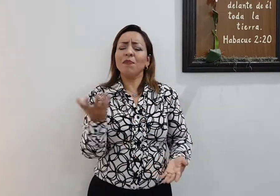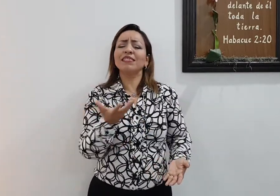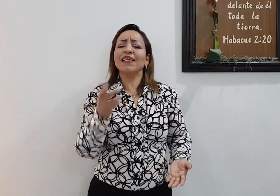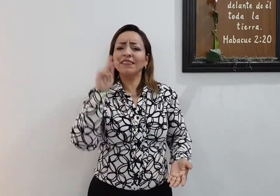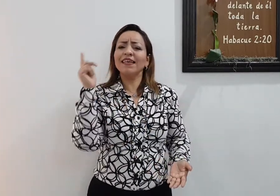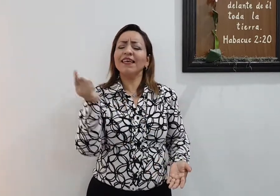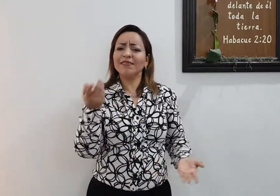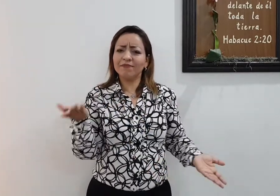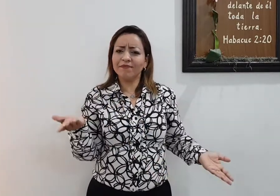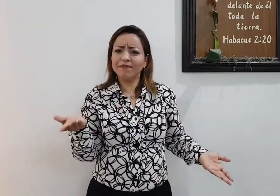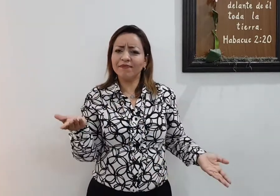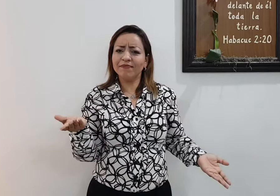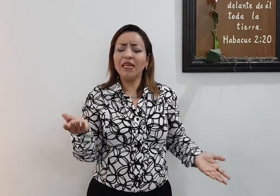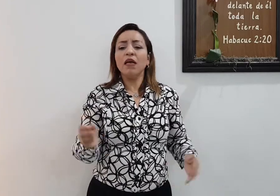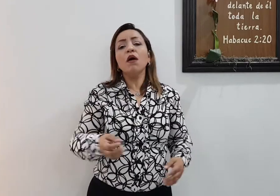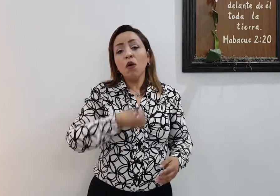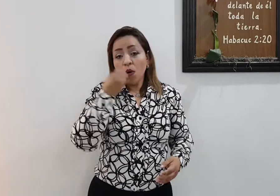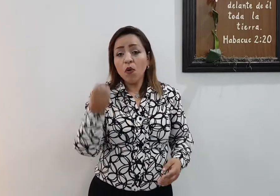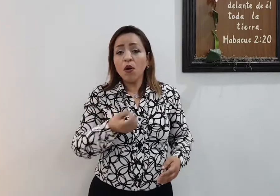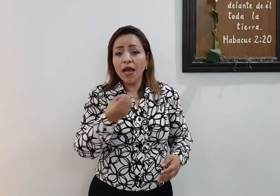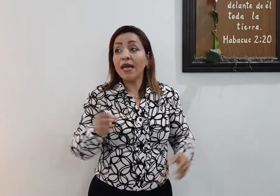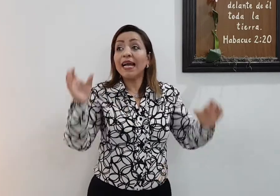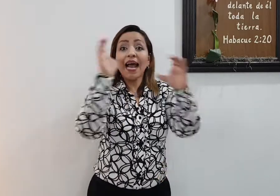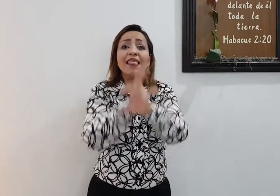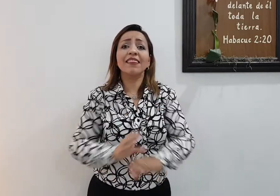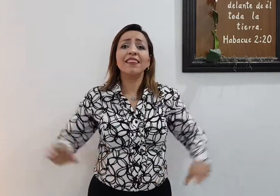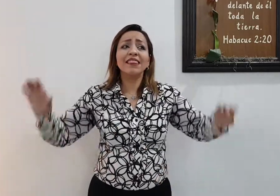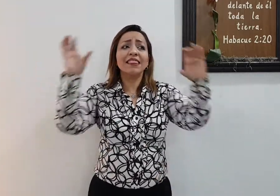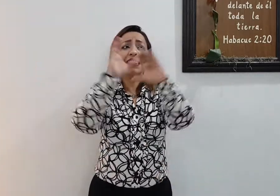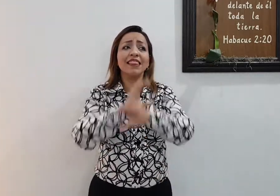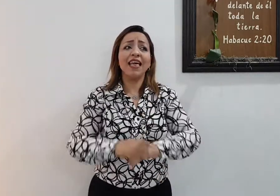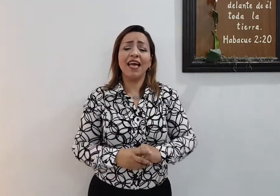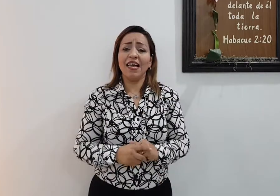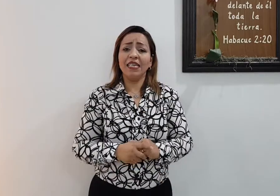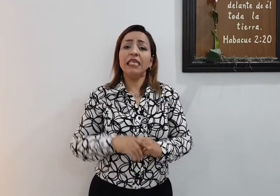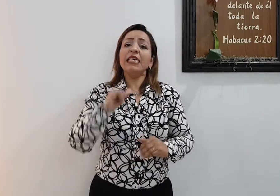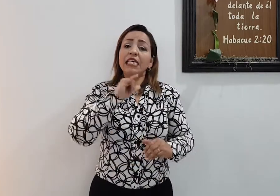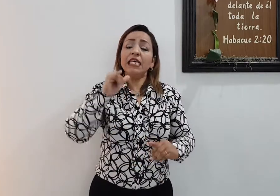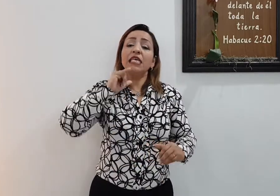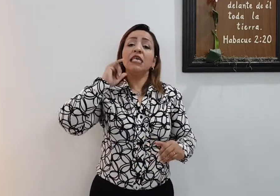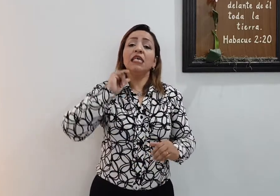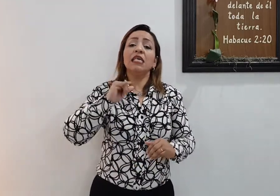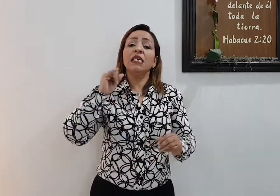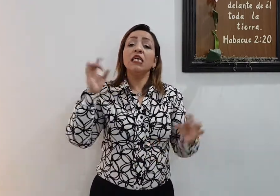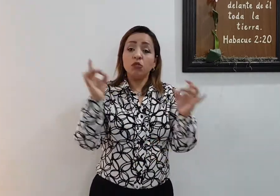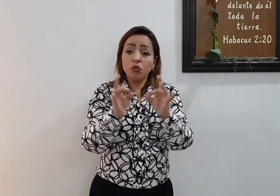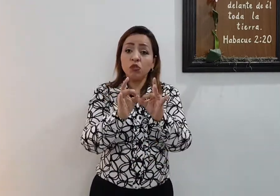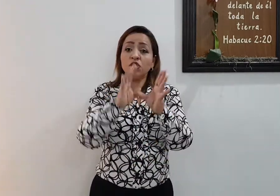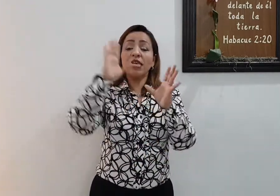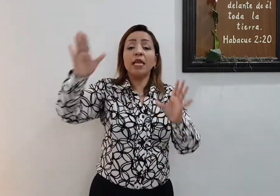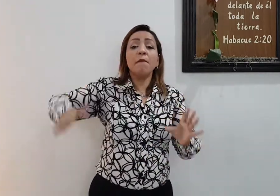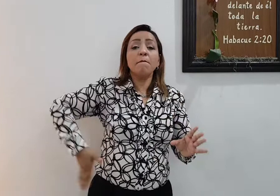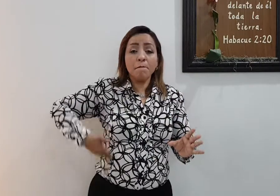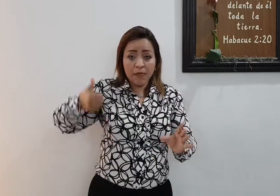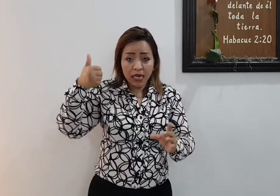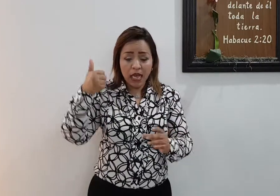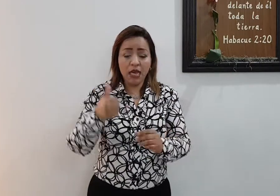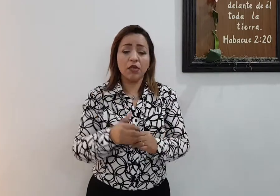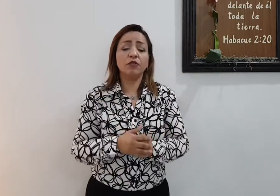Silas hacían eso? Sucedió un milagro. No se los voy a decir aquí ni se los voy a leer, pero recuerde que hubo un temblor, las